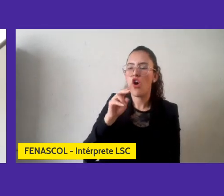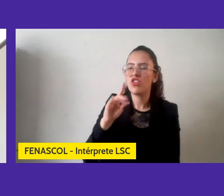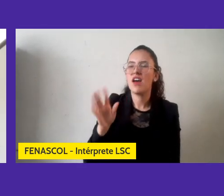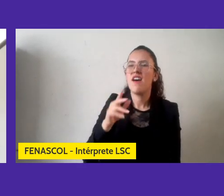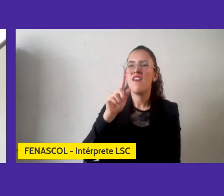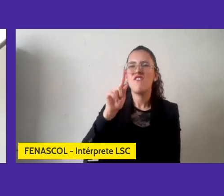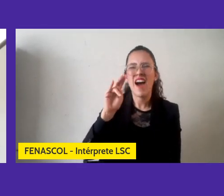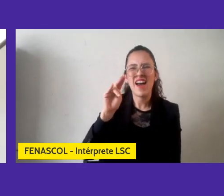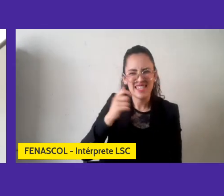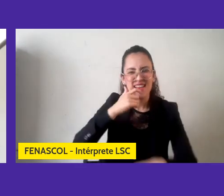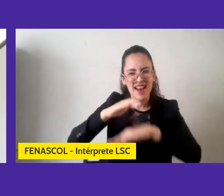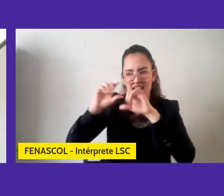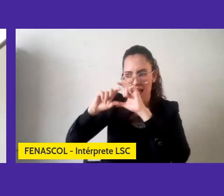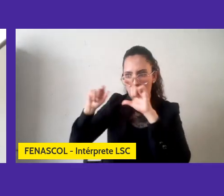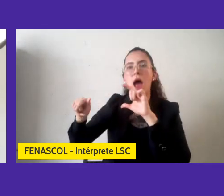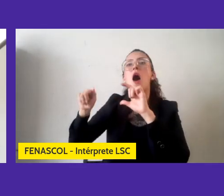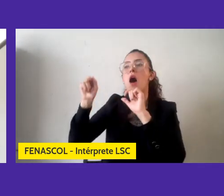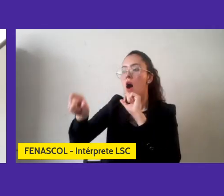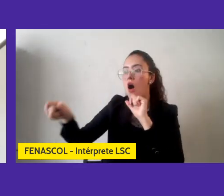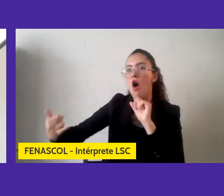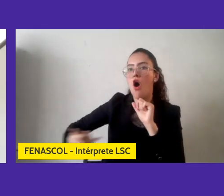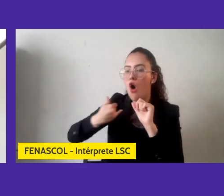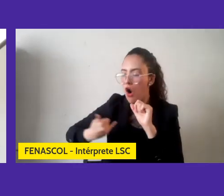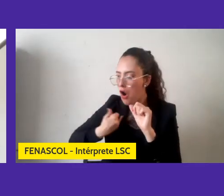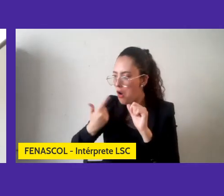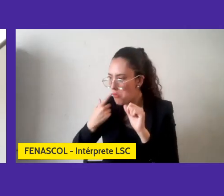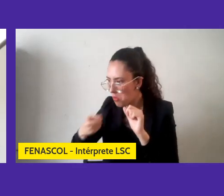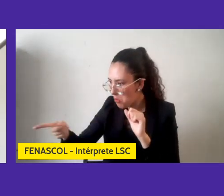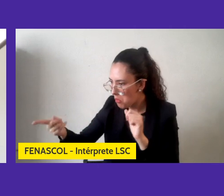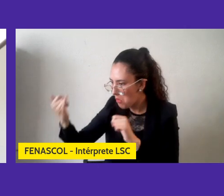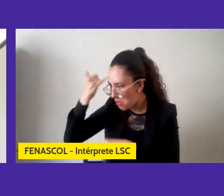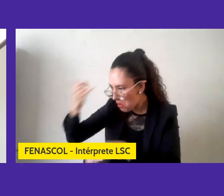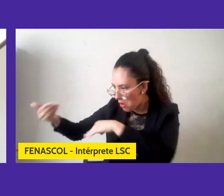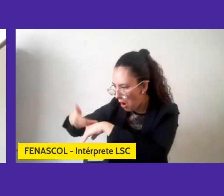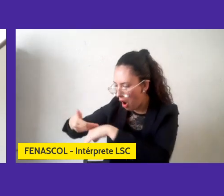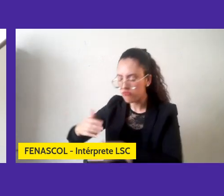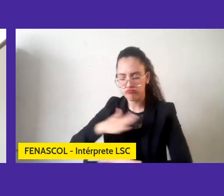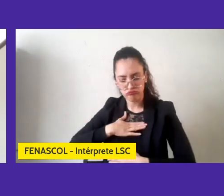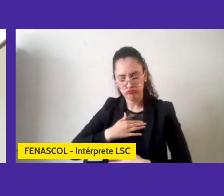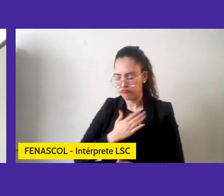increíble y nosotros decidimos ayudarlos para que la terminen.